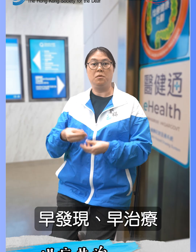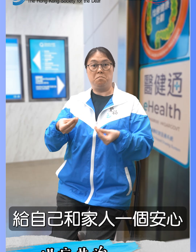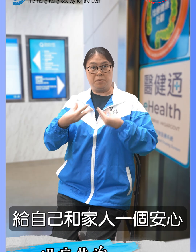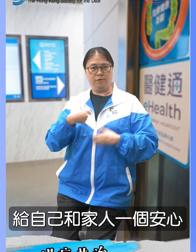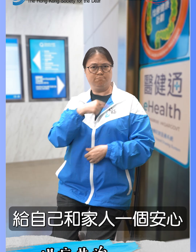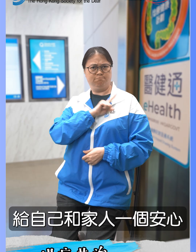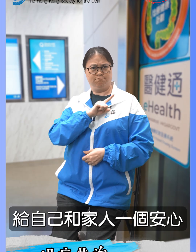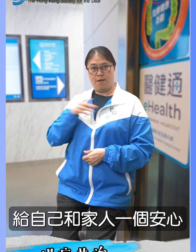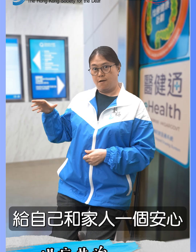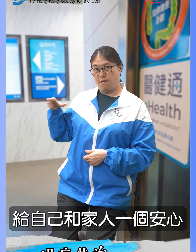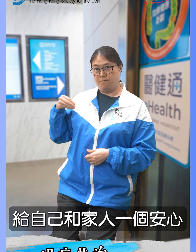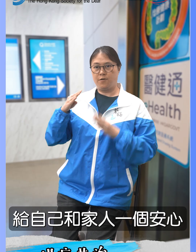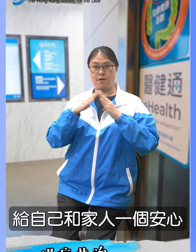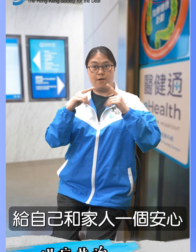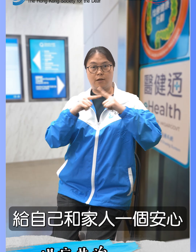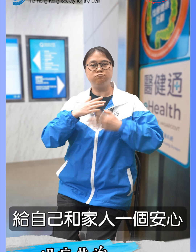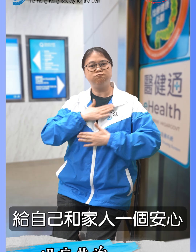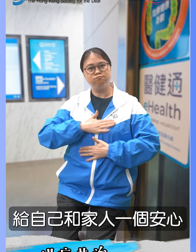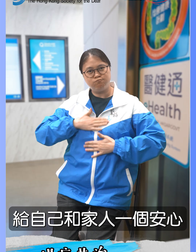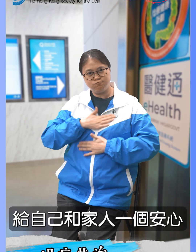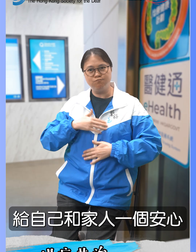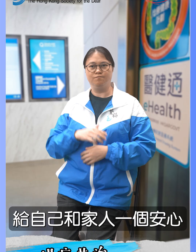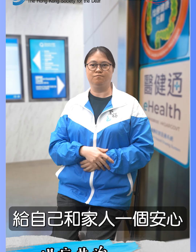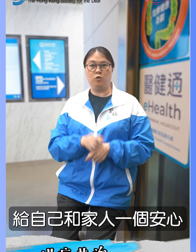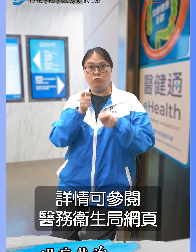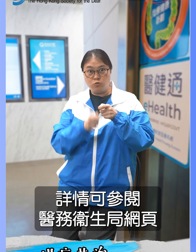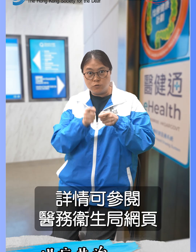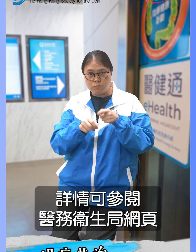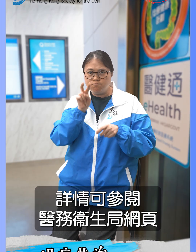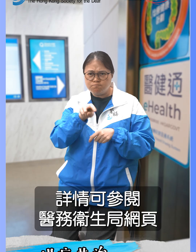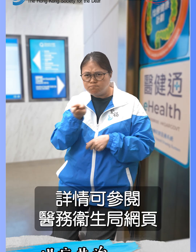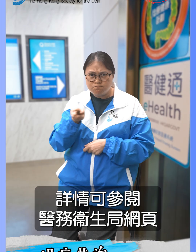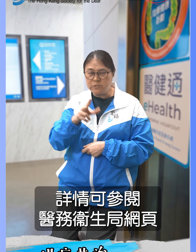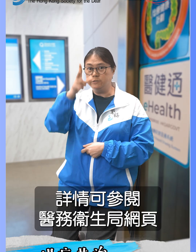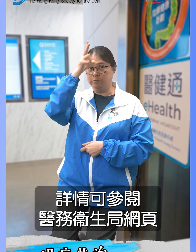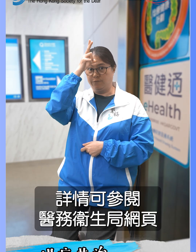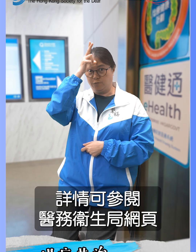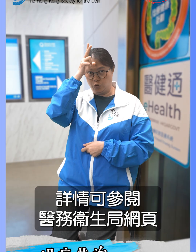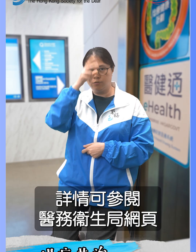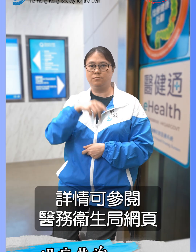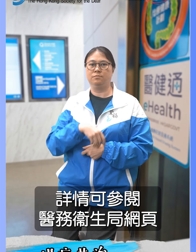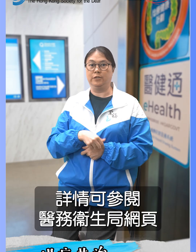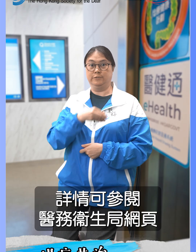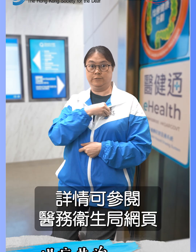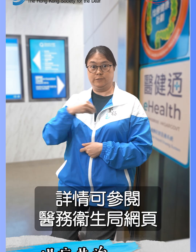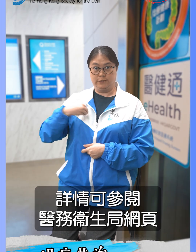俾自己同家人一個安心。詳情可以參閱醫務衛生局網頁。